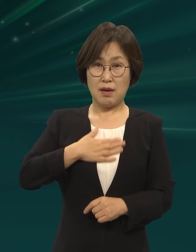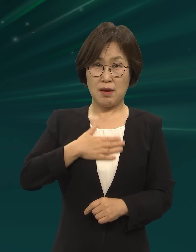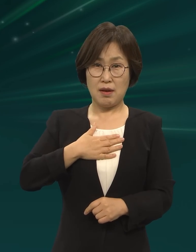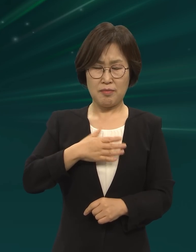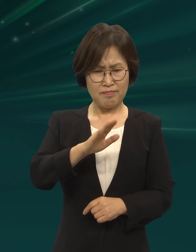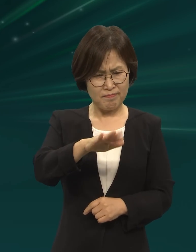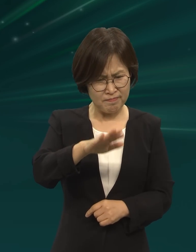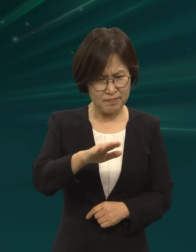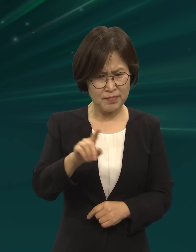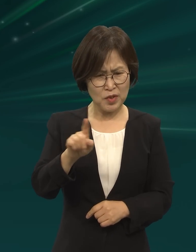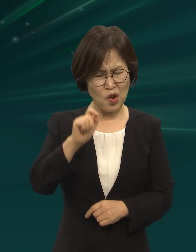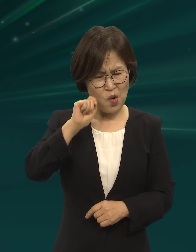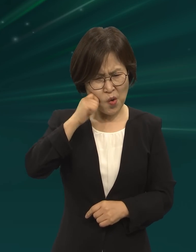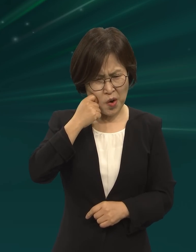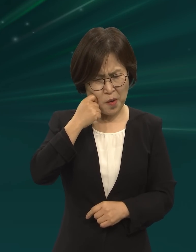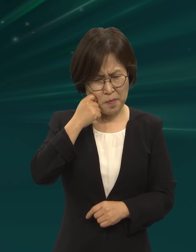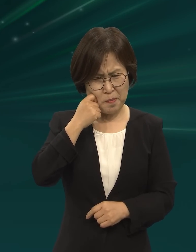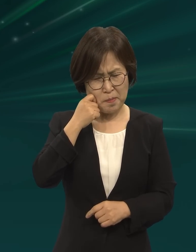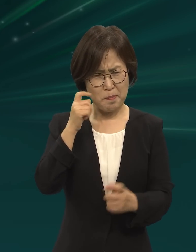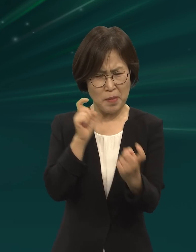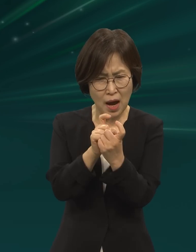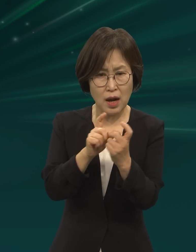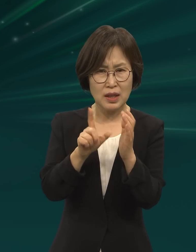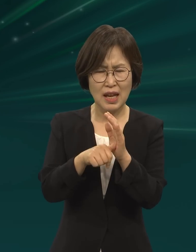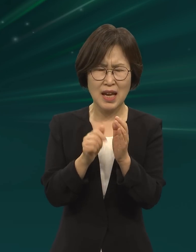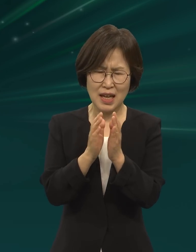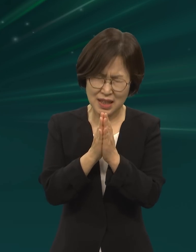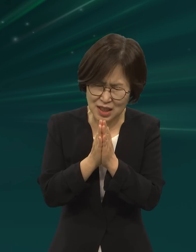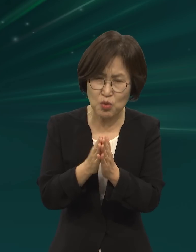전대나 어떤 방법이 없으면 네가 기도해라.